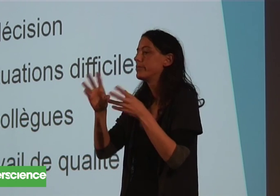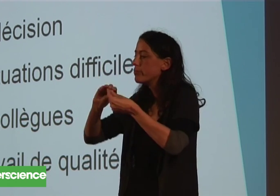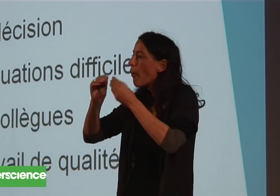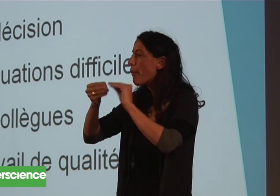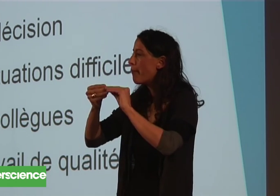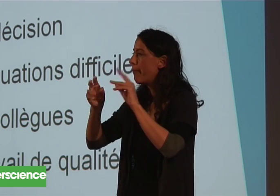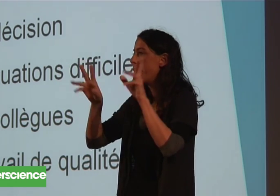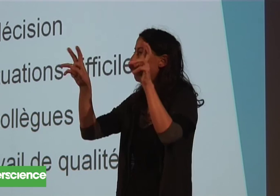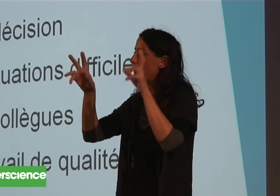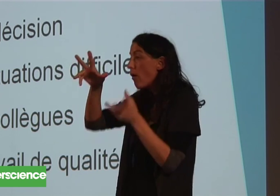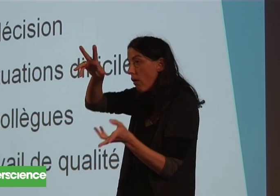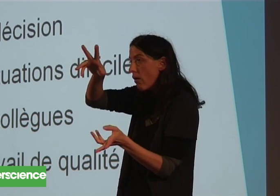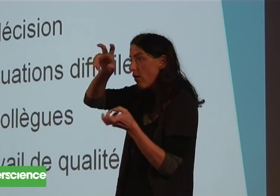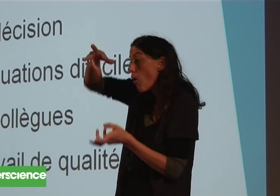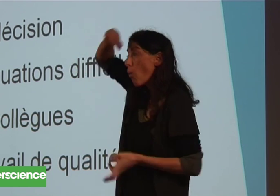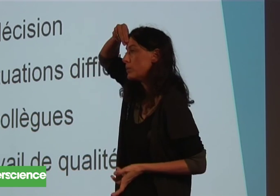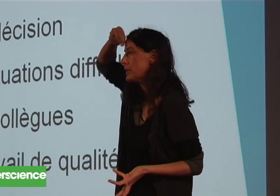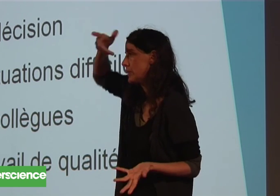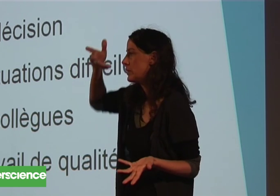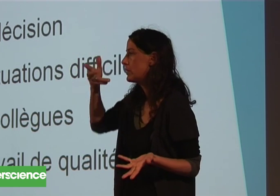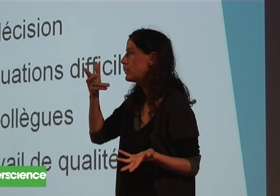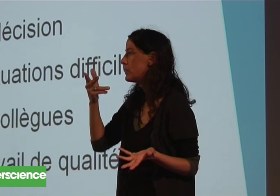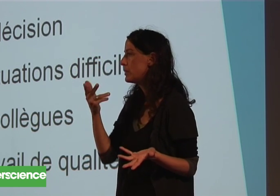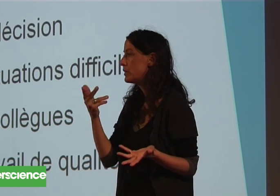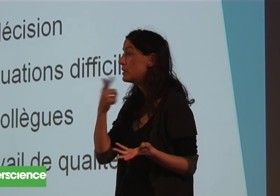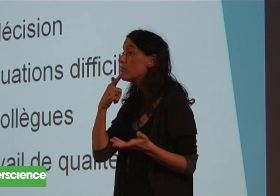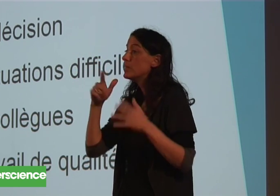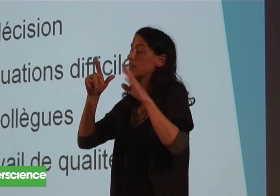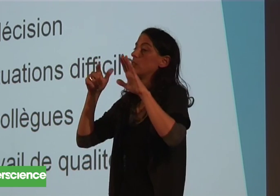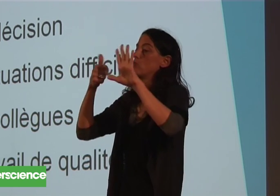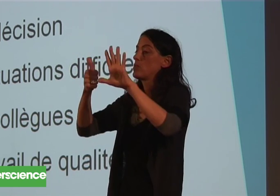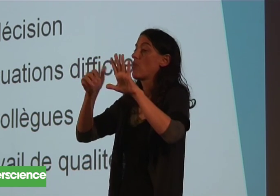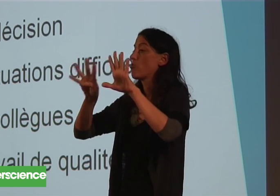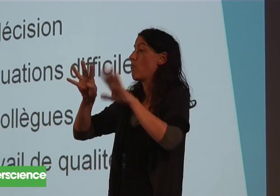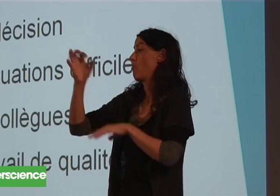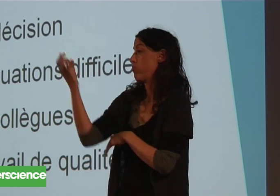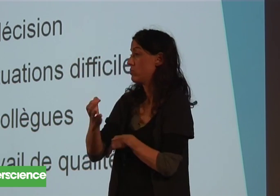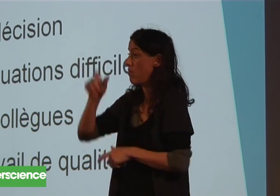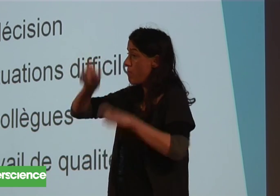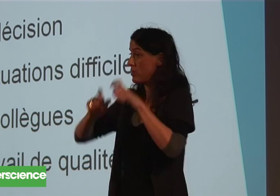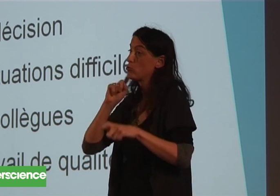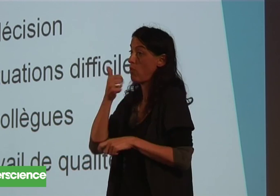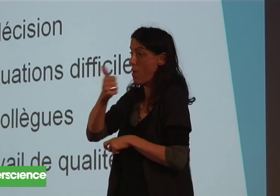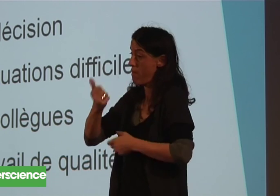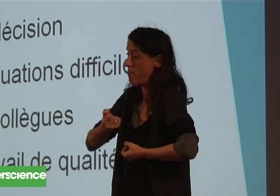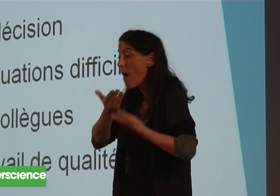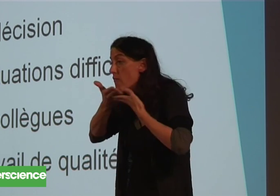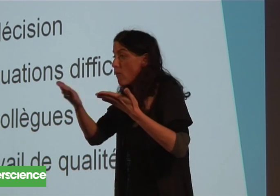et 69% des sourds vont déclarer des difficultés pour comprendre les collègues. Dans les